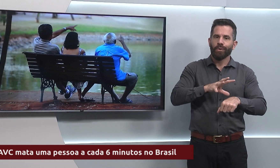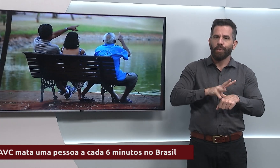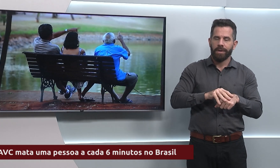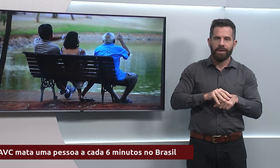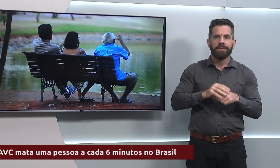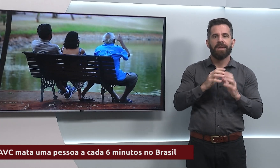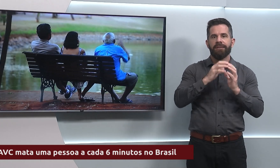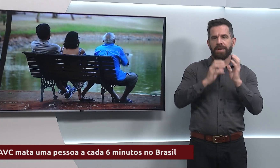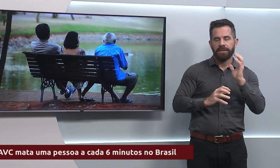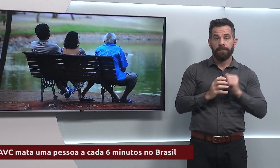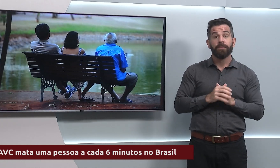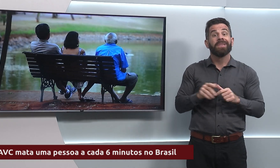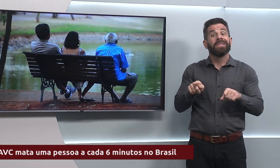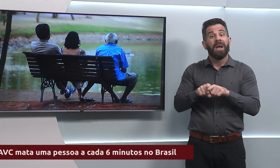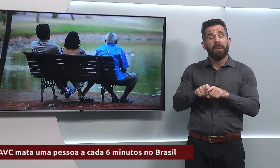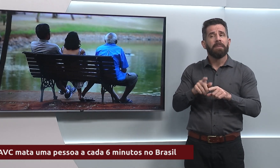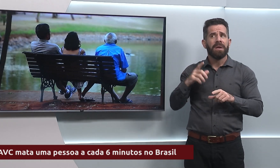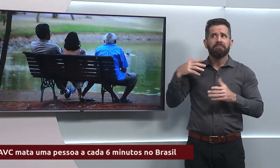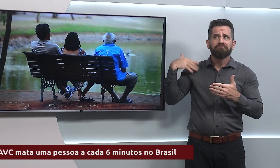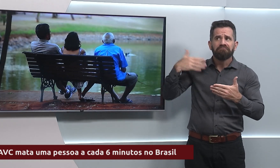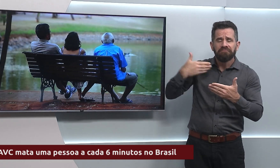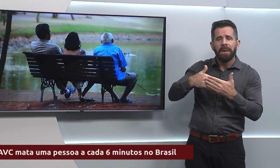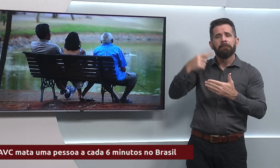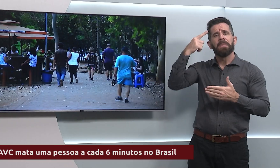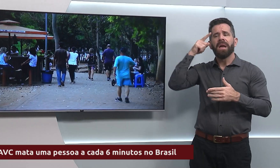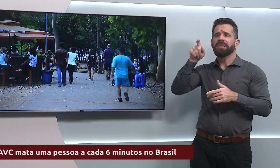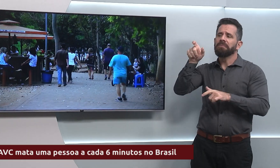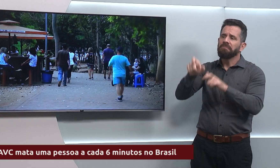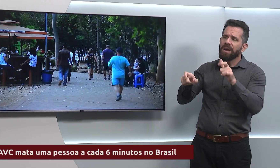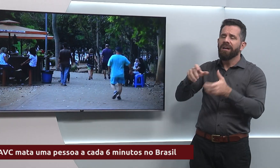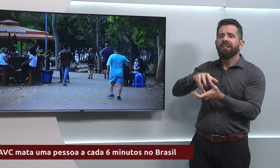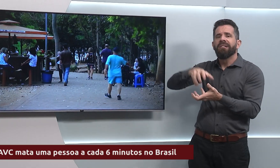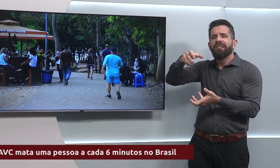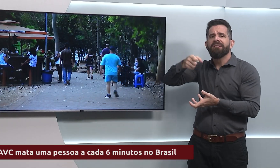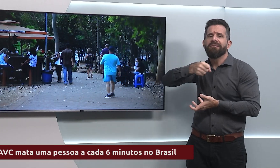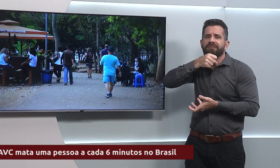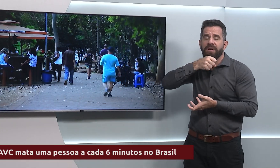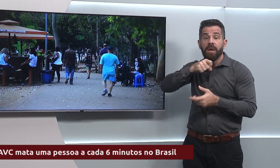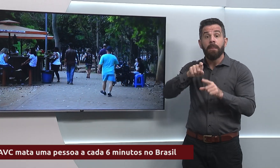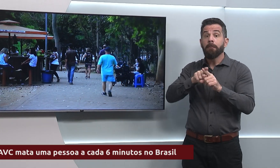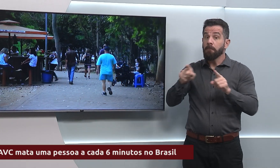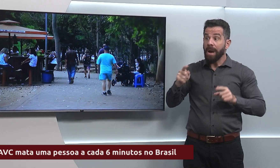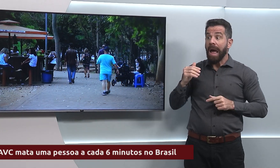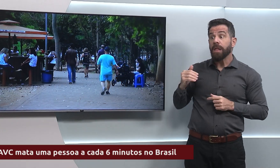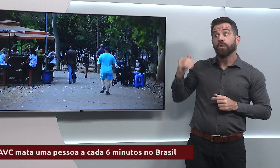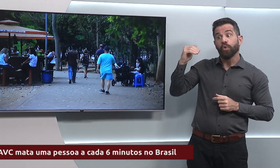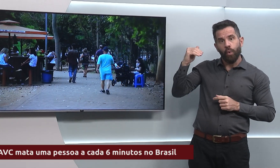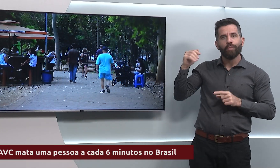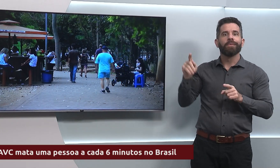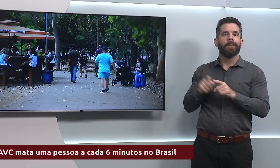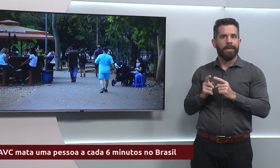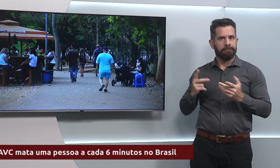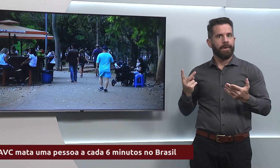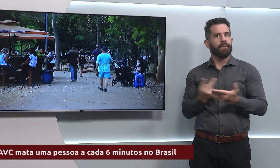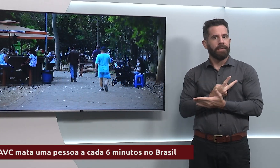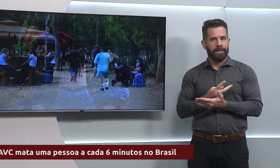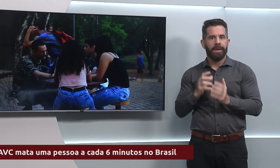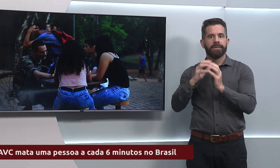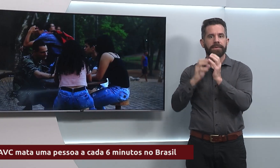é associada à velhice e vem afetando cada vez mais adultos jovens. Dados da Sociedade Brasileira de AVC indicam